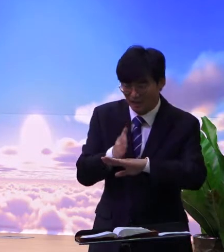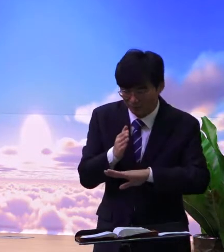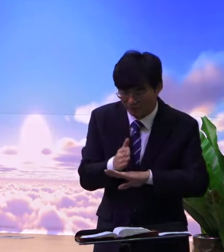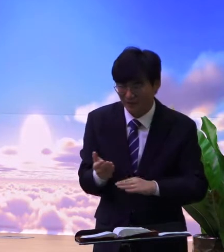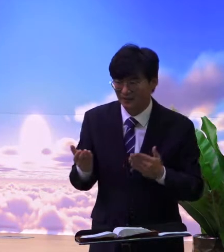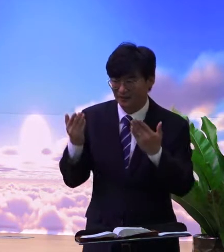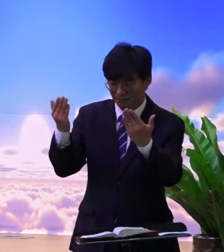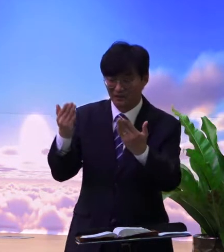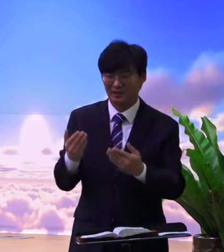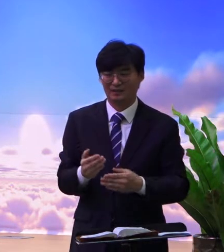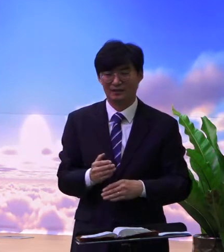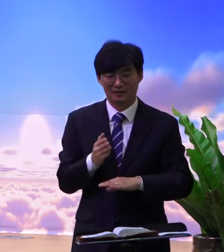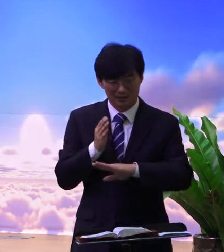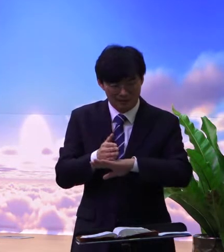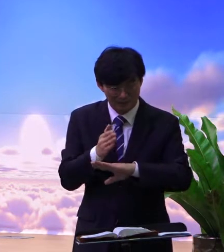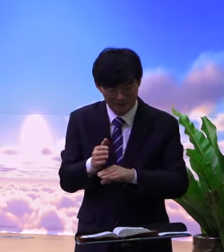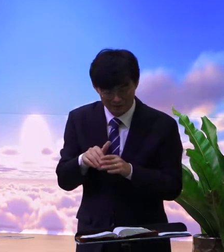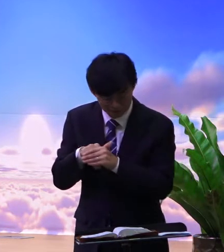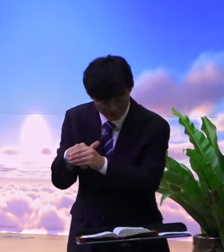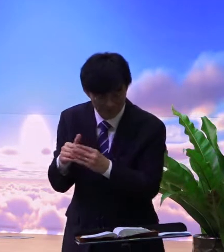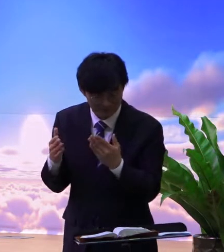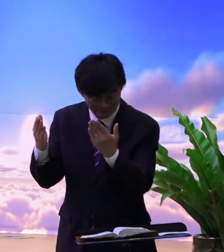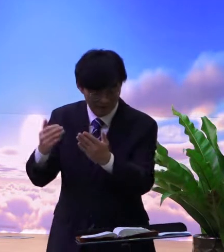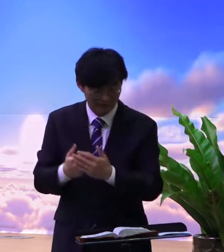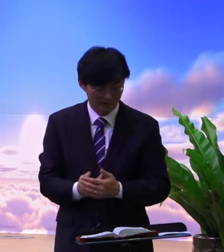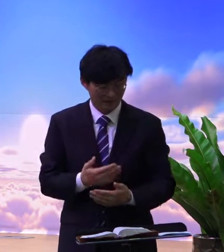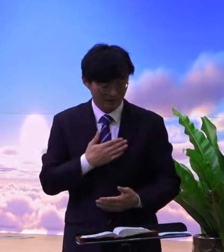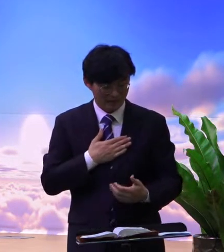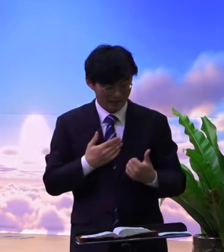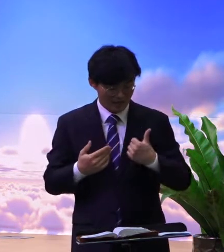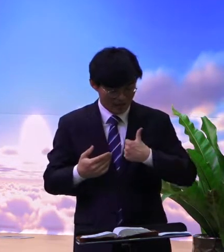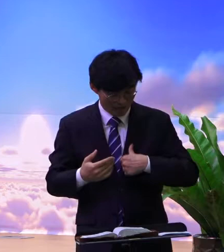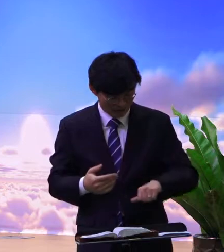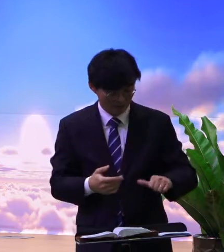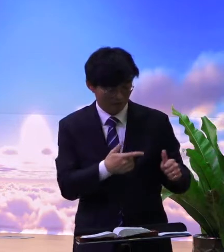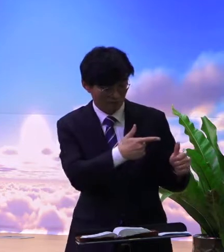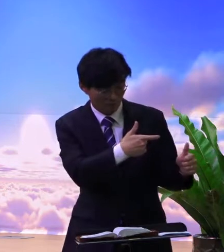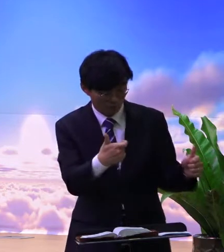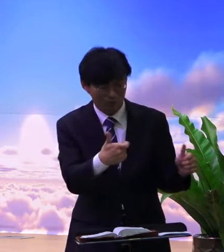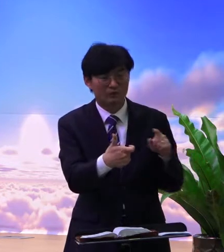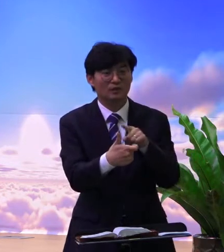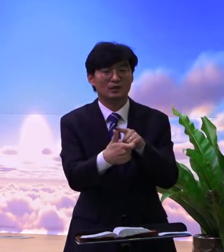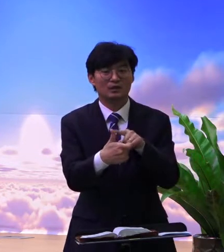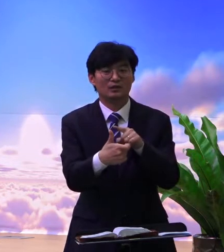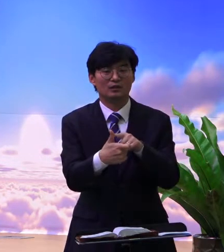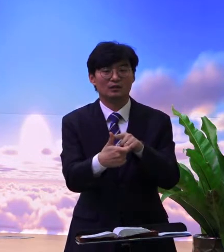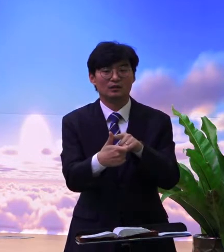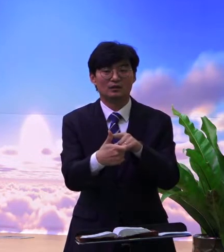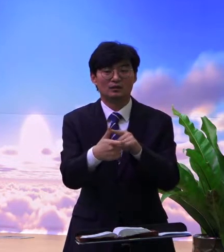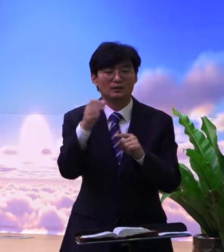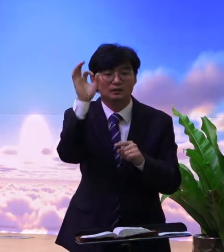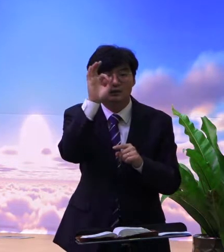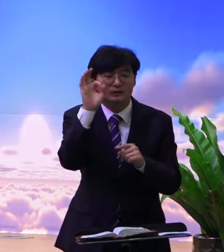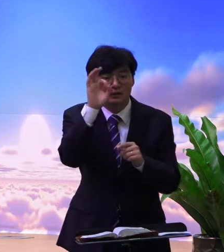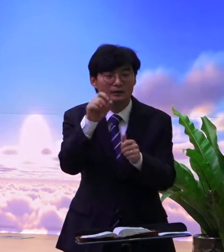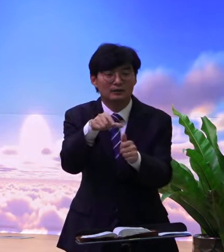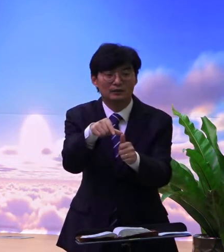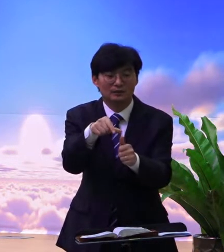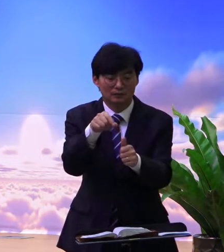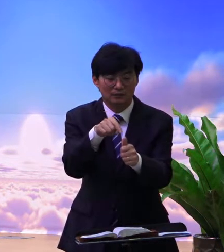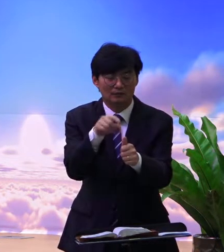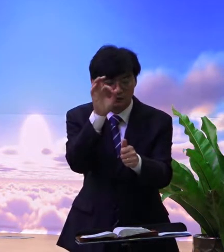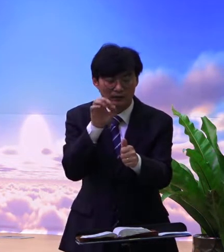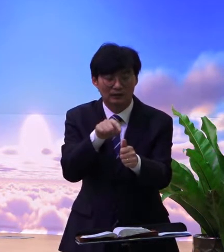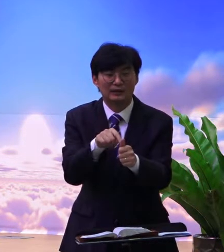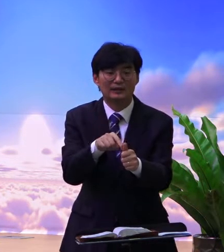그리고 여러분, 자신의 사랑하는 두 아들을 죽였던 그 사람을 찾았습니다. 안재선이라고 하는 청년인데